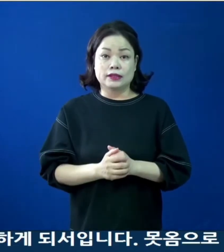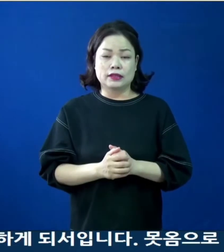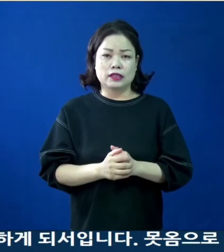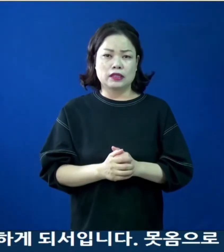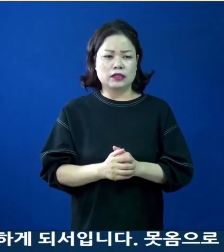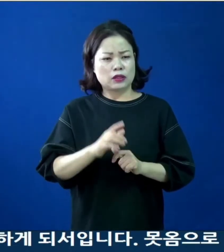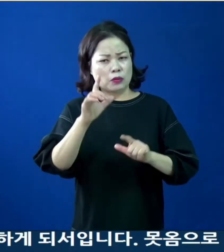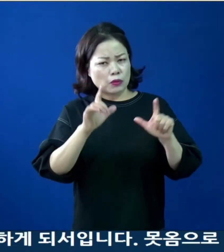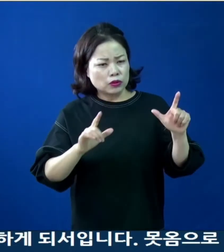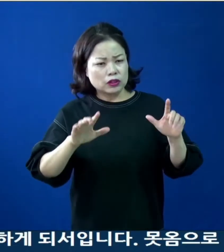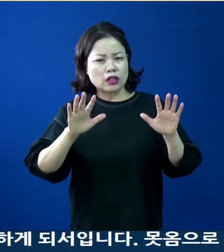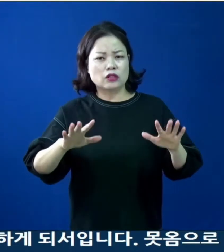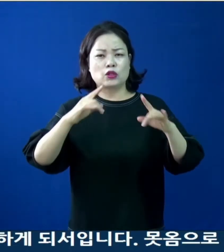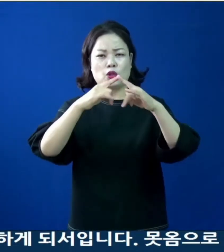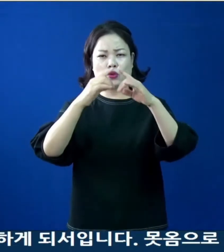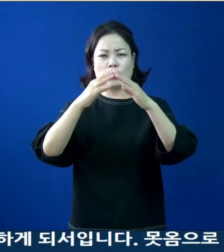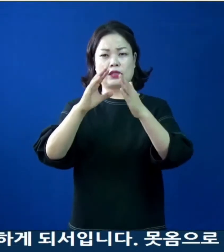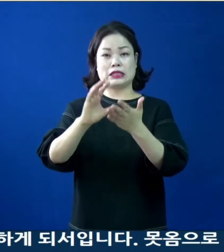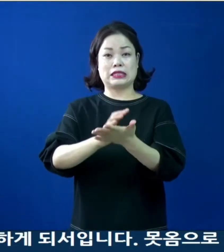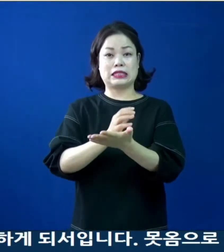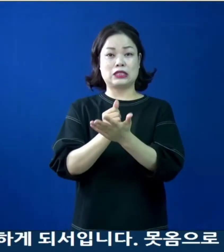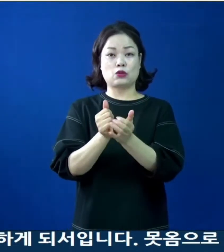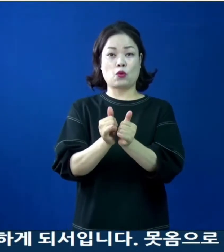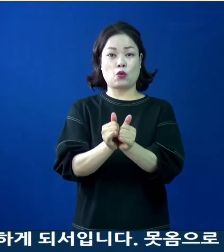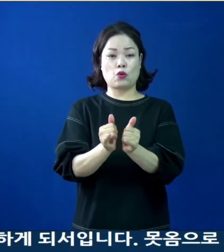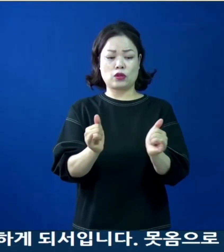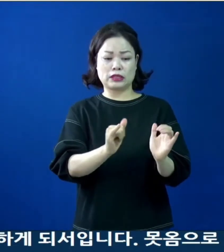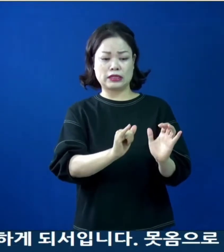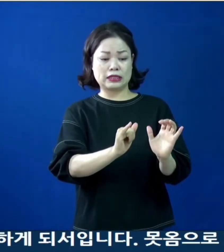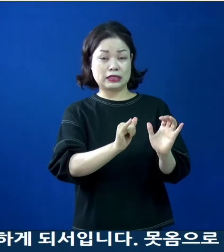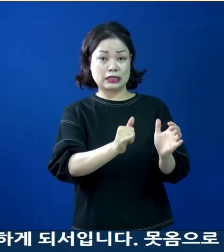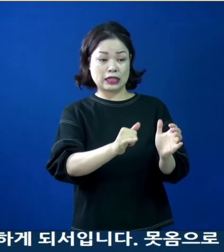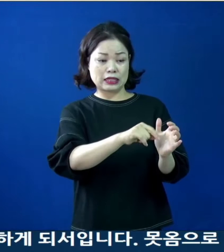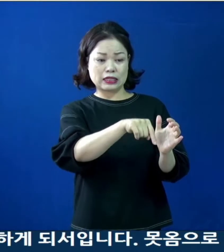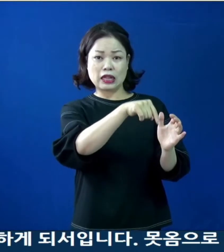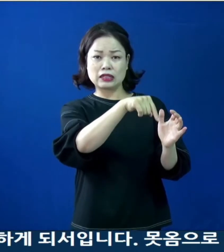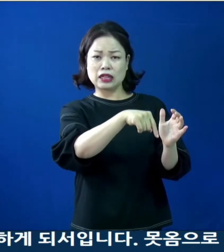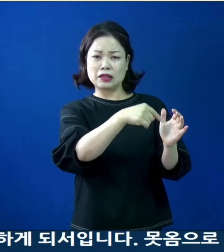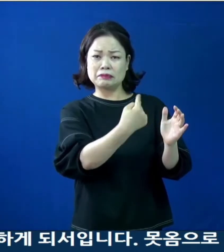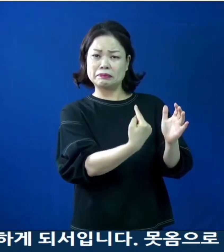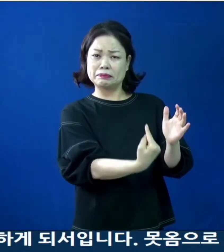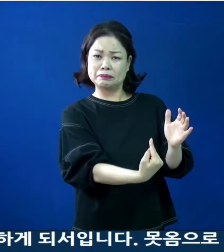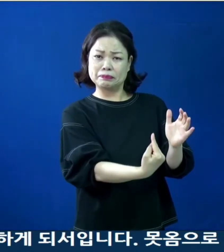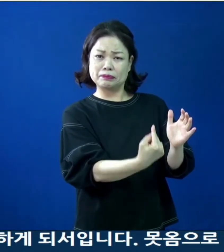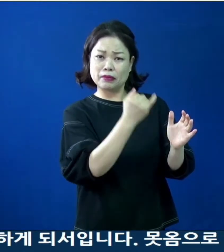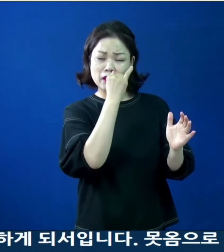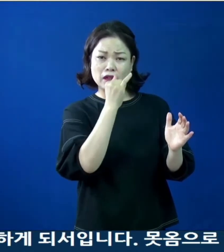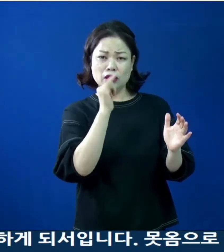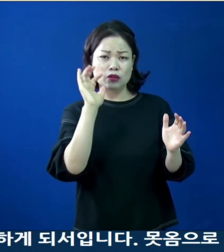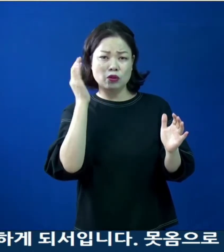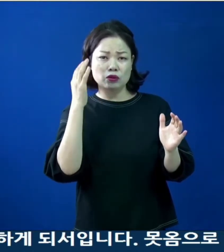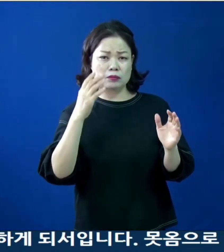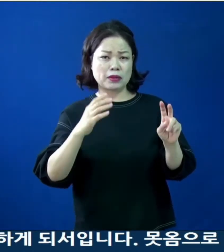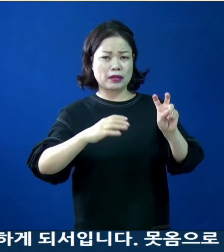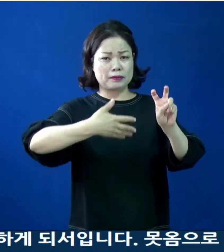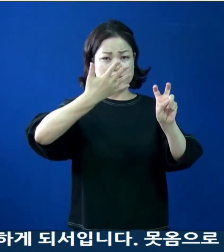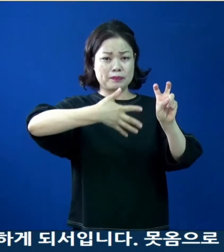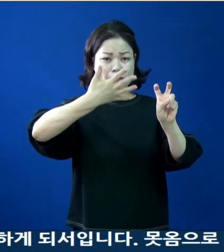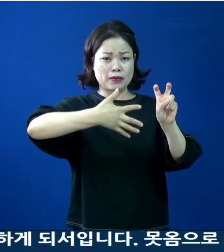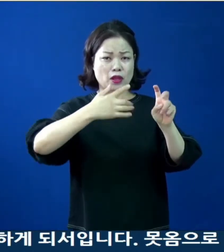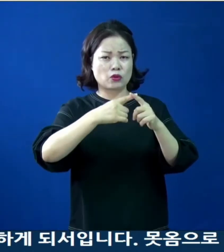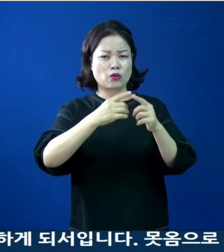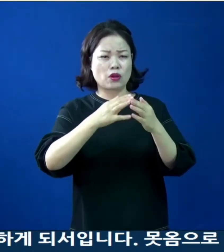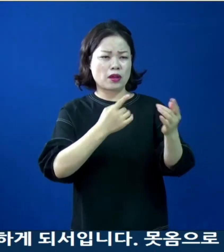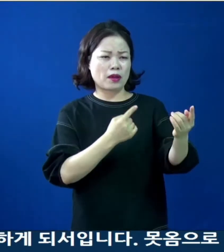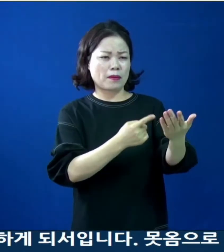이런 면에서 현재 교회와 그리스도인들은 세상에 덩그러니 남겨진 듯 보입니다. 요즘 매스컴에서 교회를